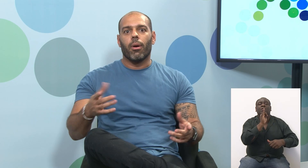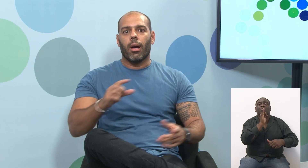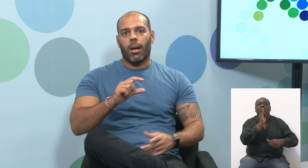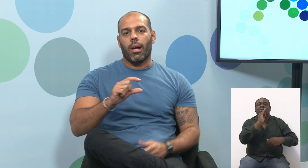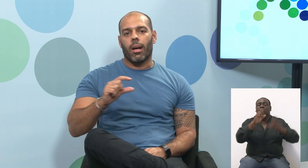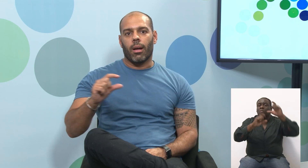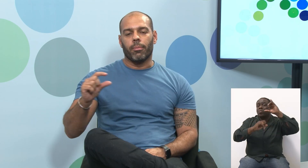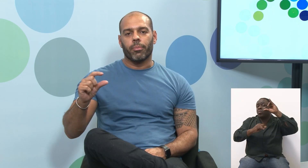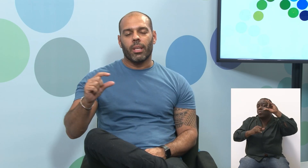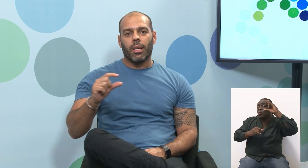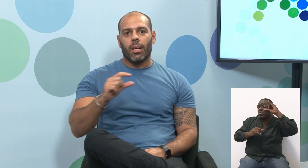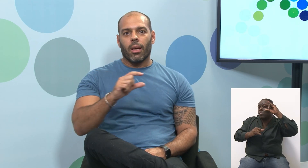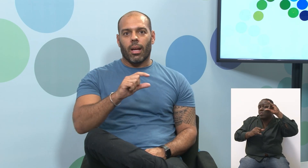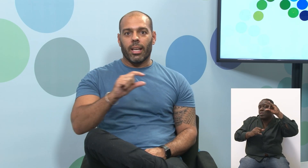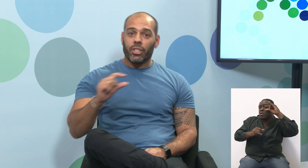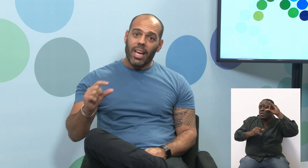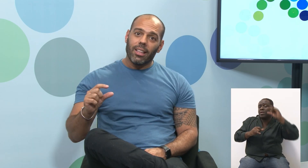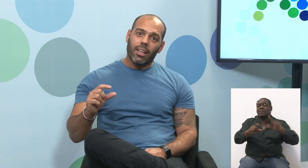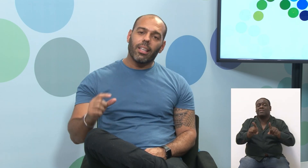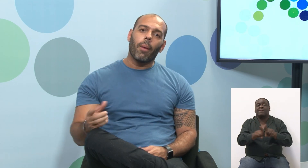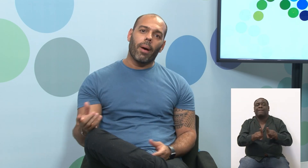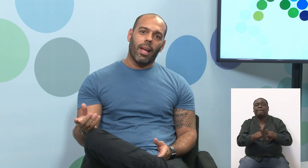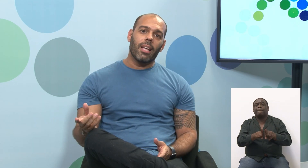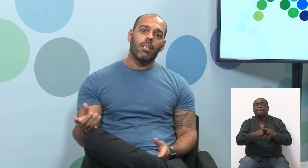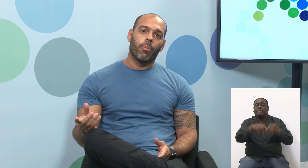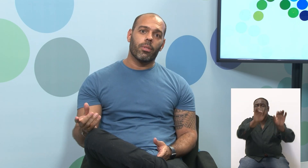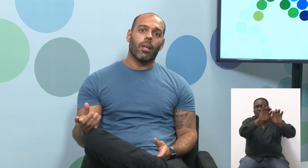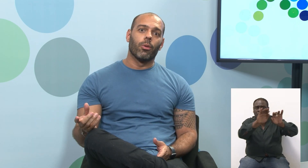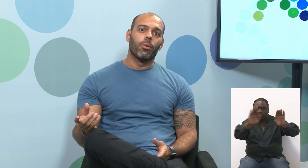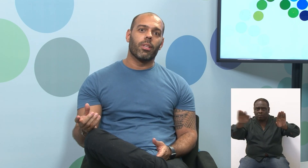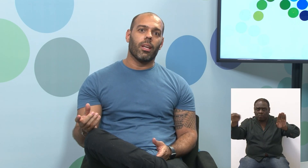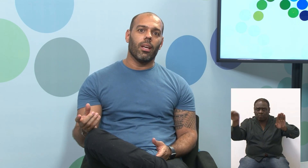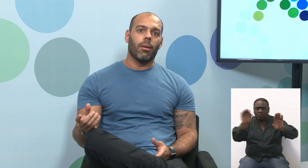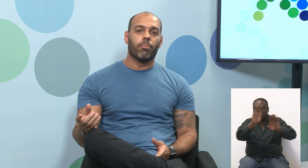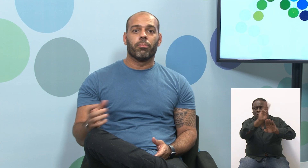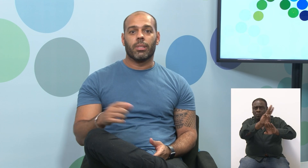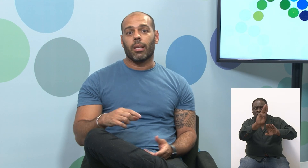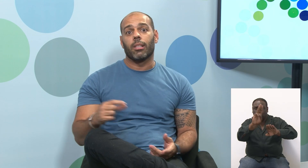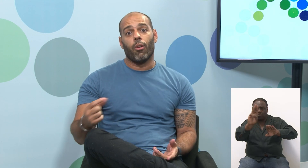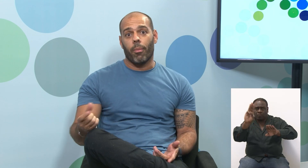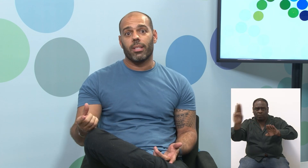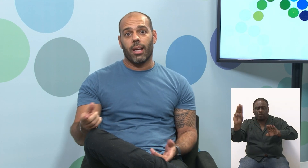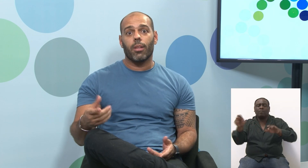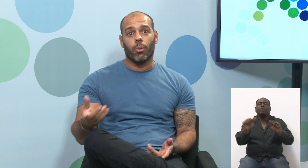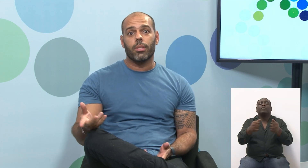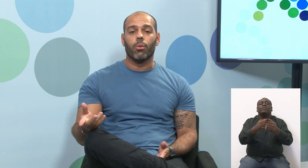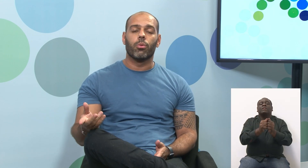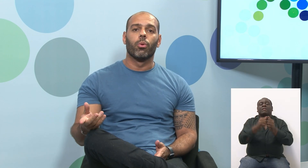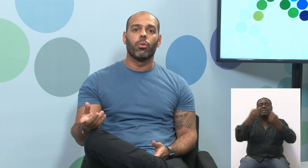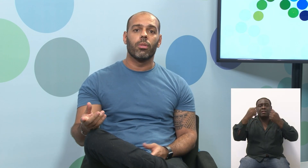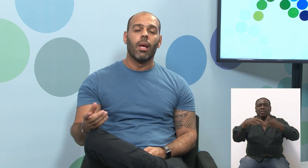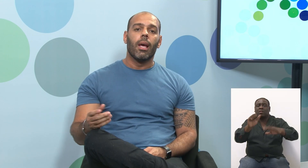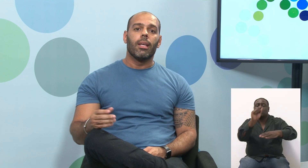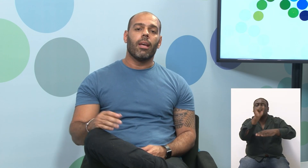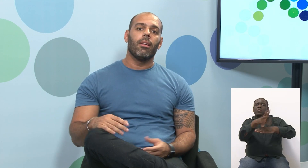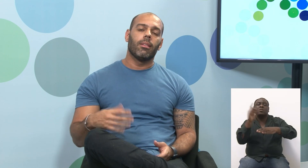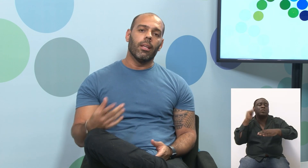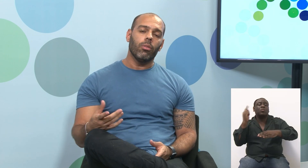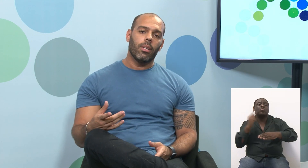tem a legenda, né, que aparece para os alunos que são alfabetizados ou que são surdos. E aí, dentro